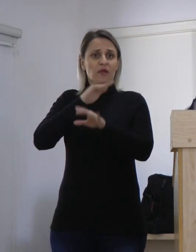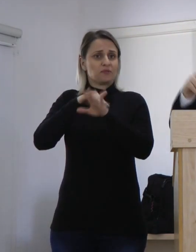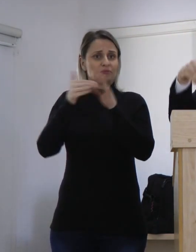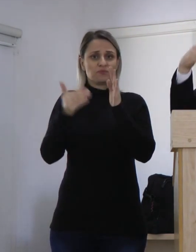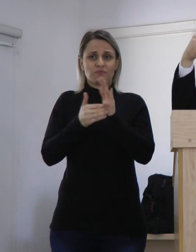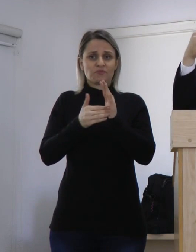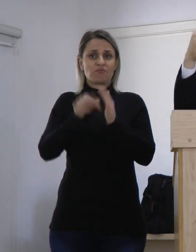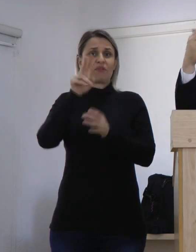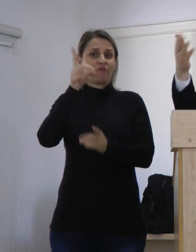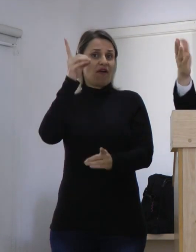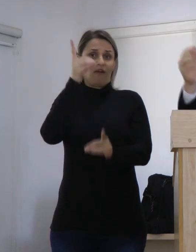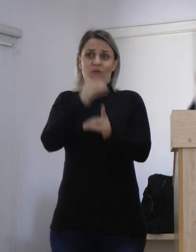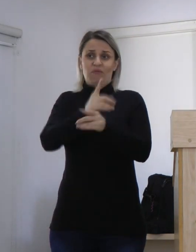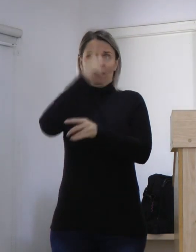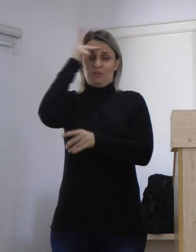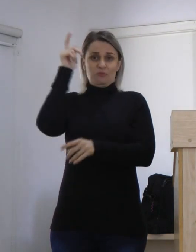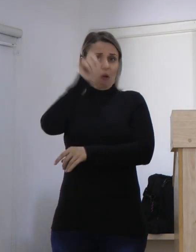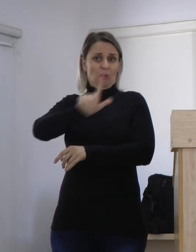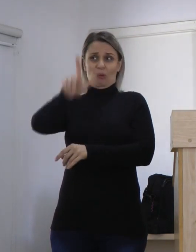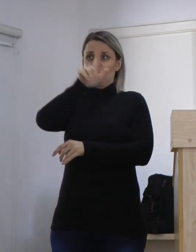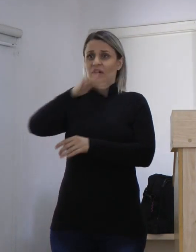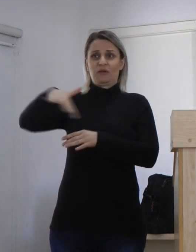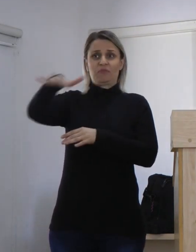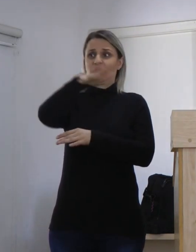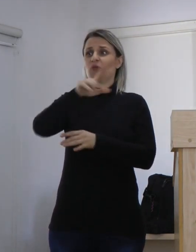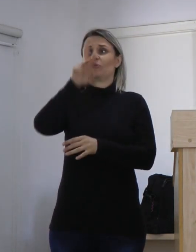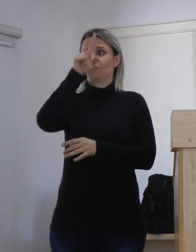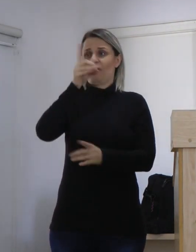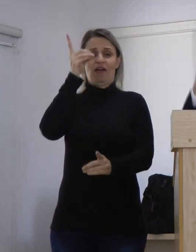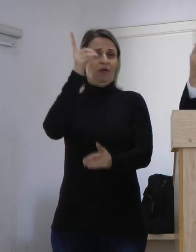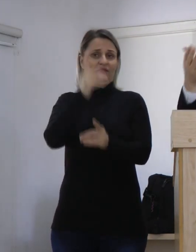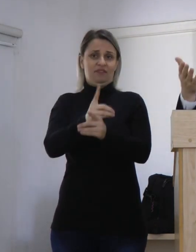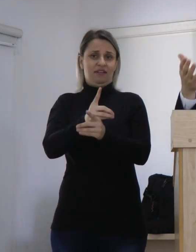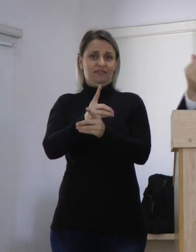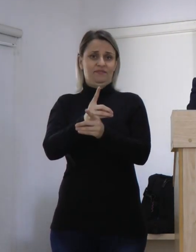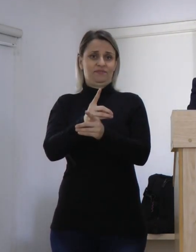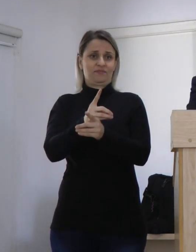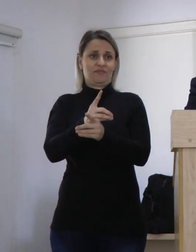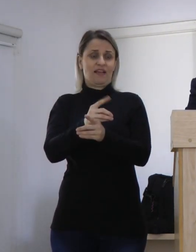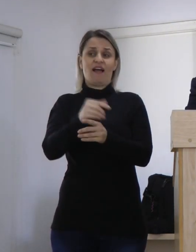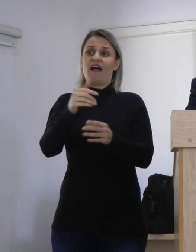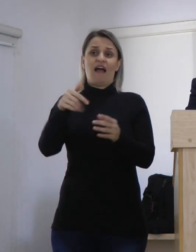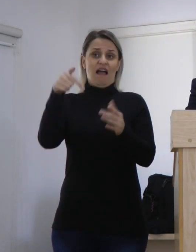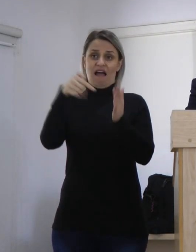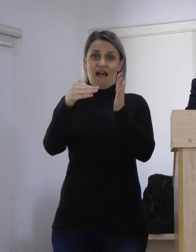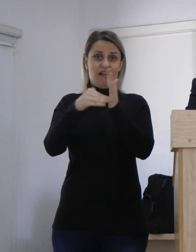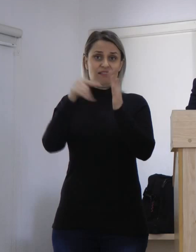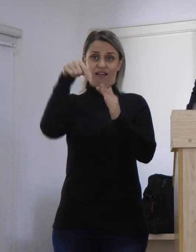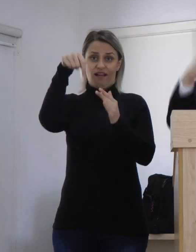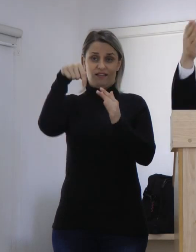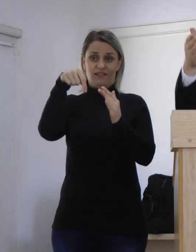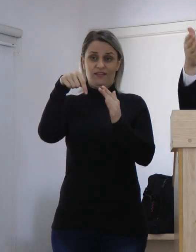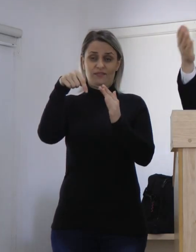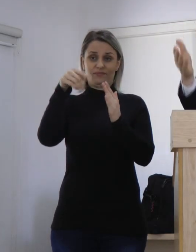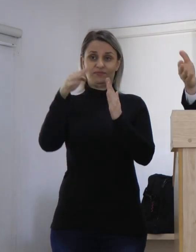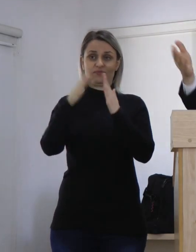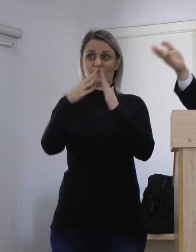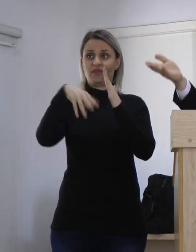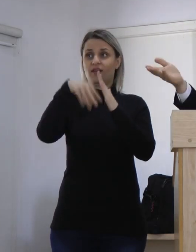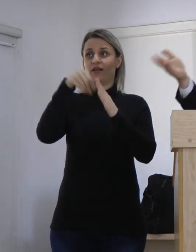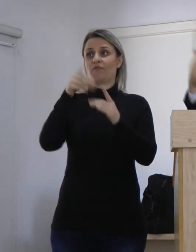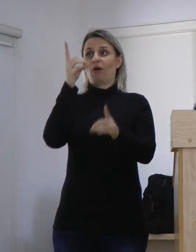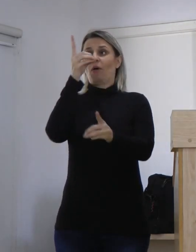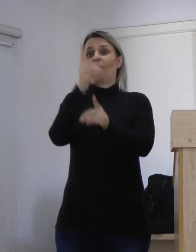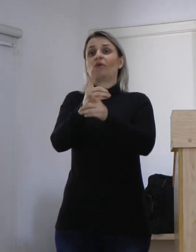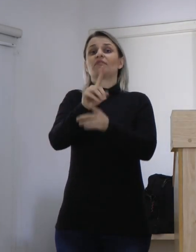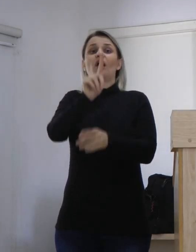Vocês vão encontrar o pessoal de Londrina todo lá. Até o pessoal do Centro Espírita. Mas Geraldo, você aqui, pois